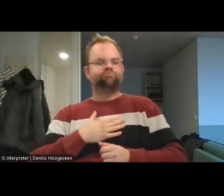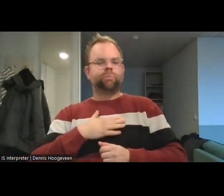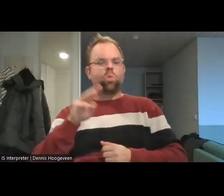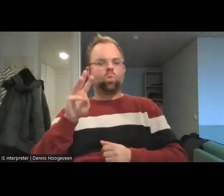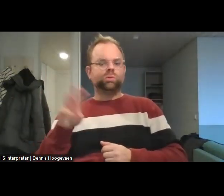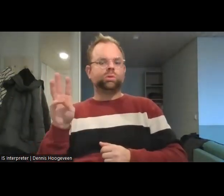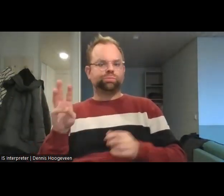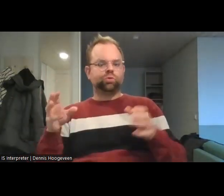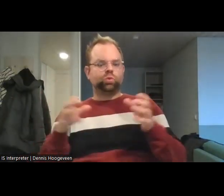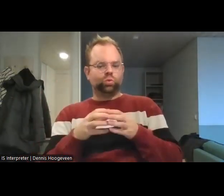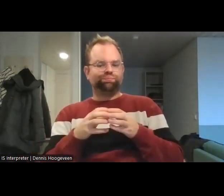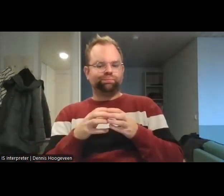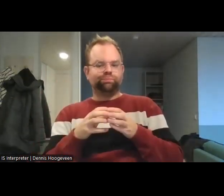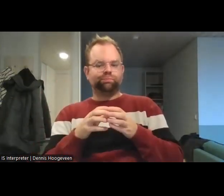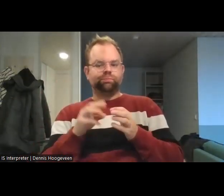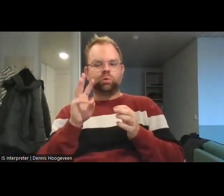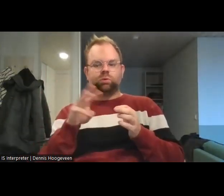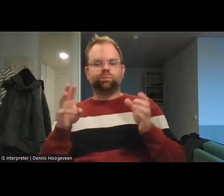les collègues